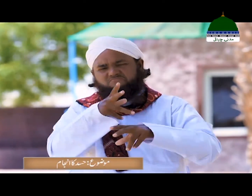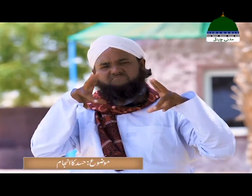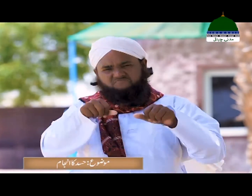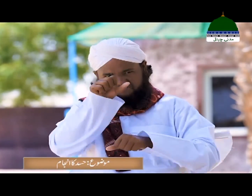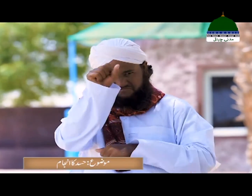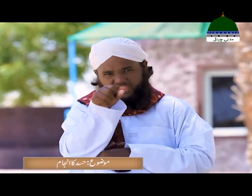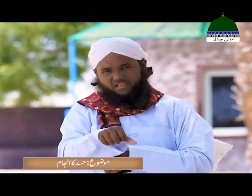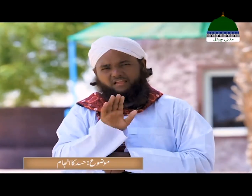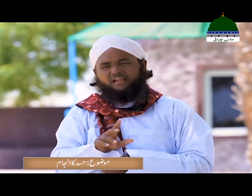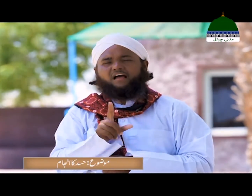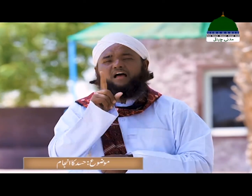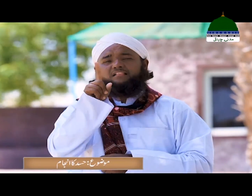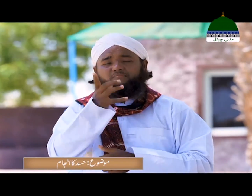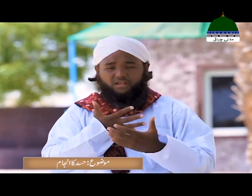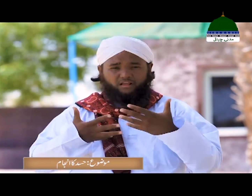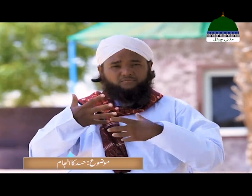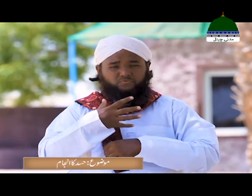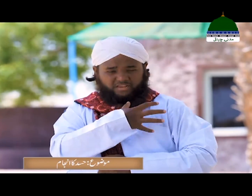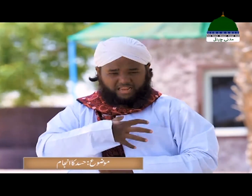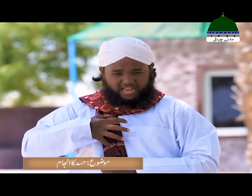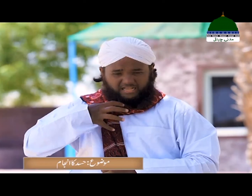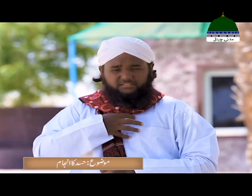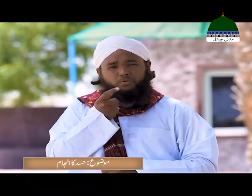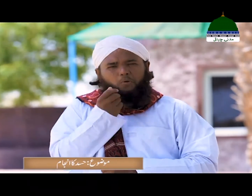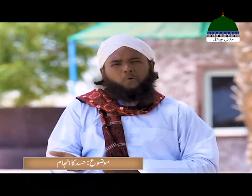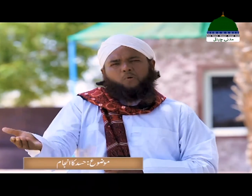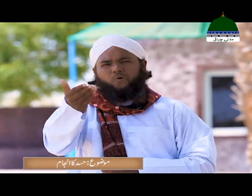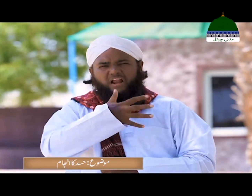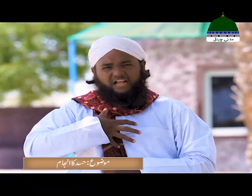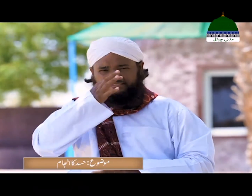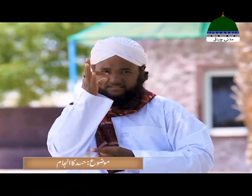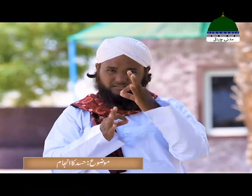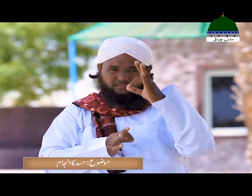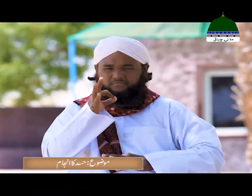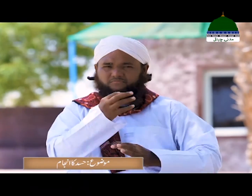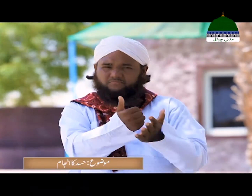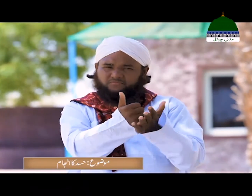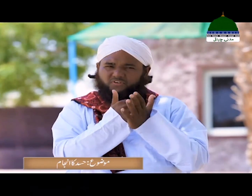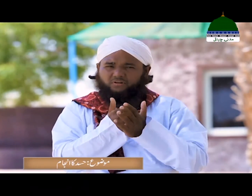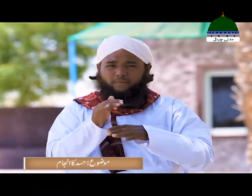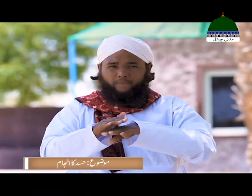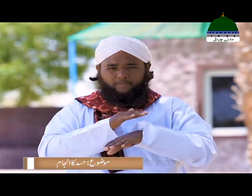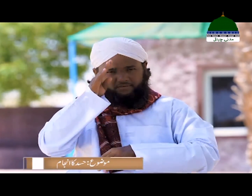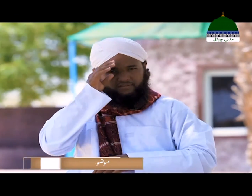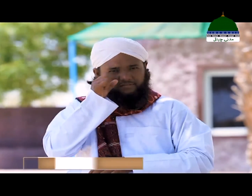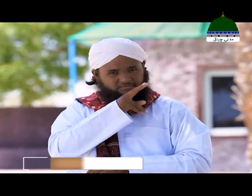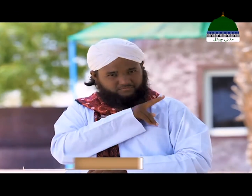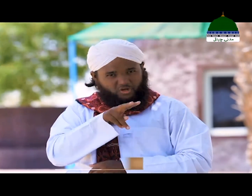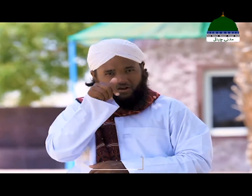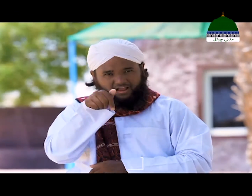جائے گی۔ اللہ پاک ہمیں حسد اور حاسدوں سے بچنے کی توفیق عطا فرمائے۔ پیارے اسلامی بھائیوں، آج کے پروگرام